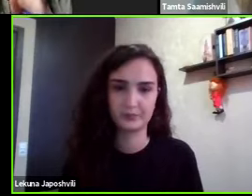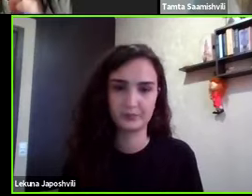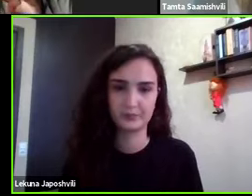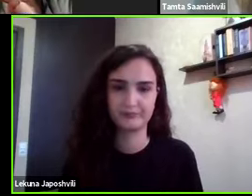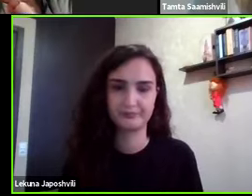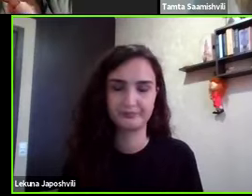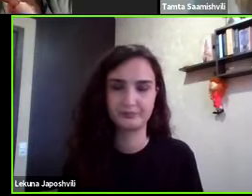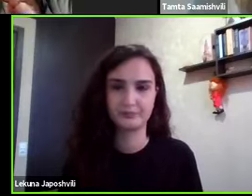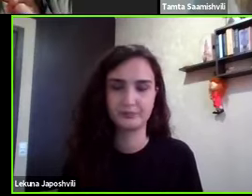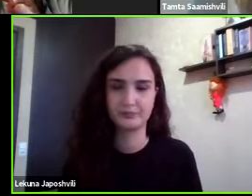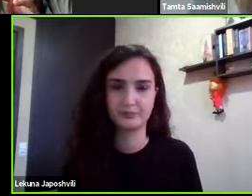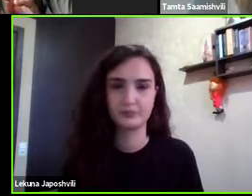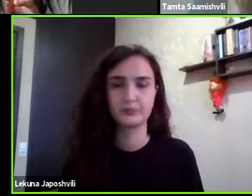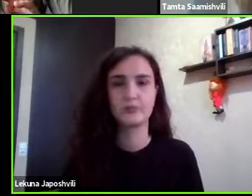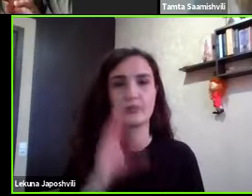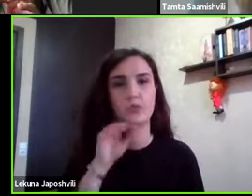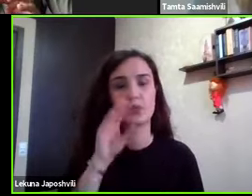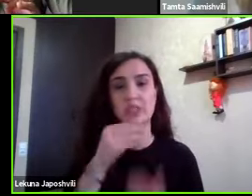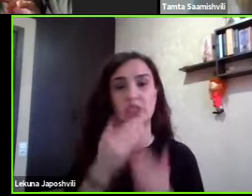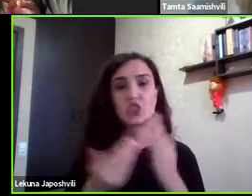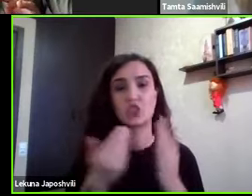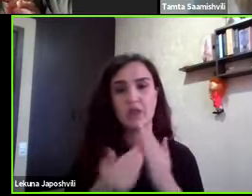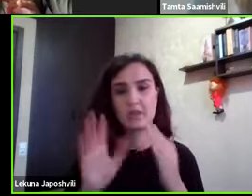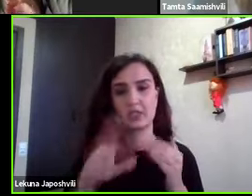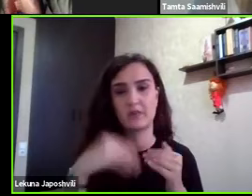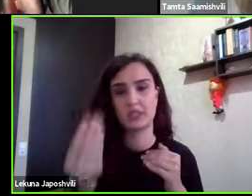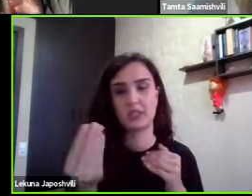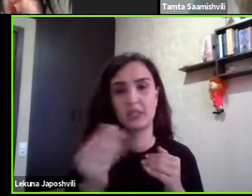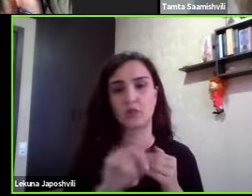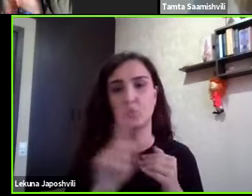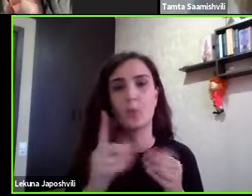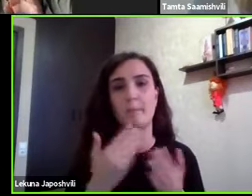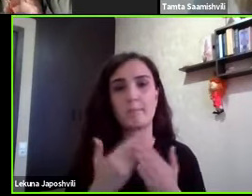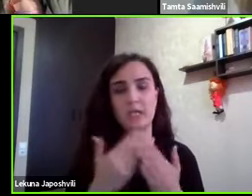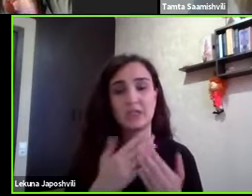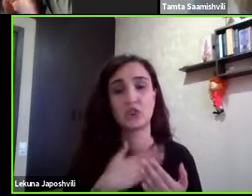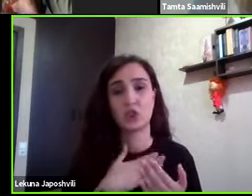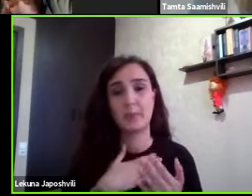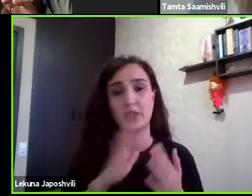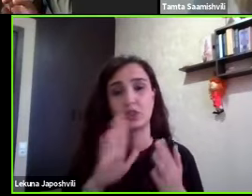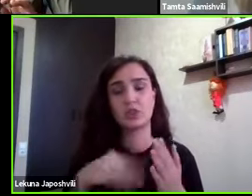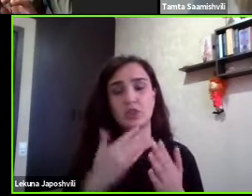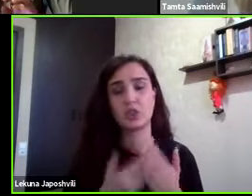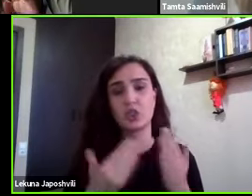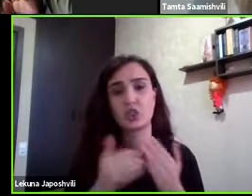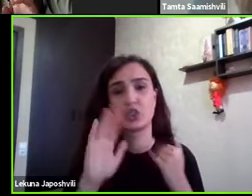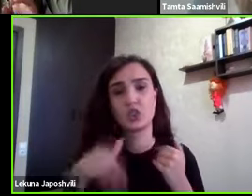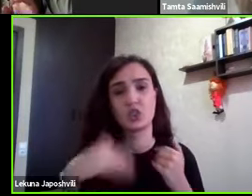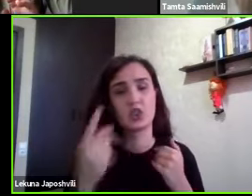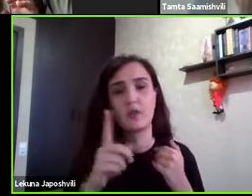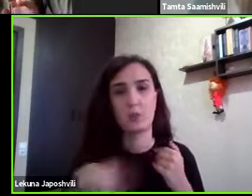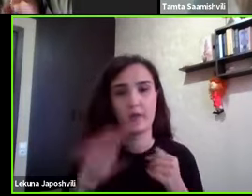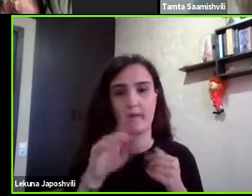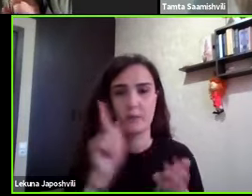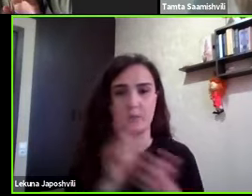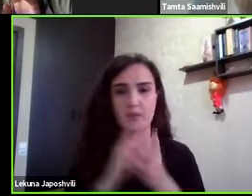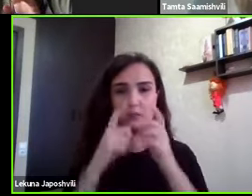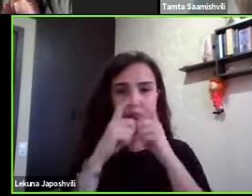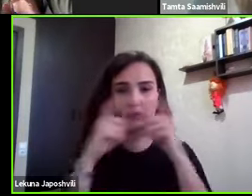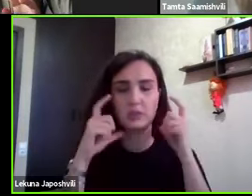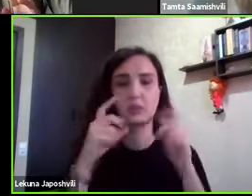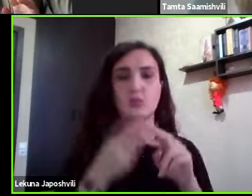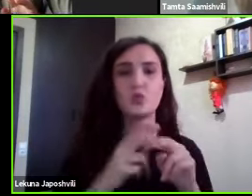ამ როდესაც ამ რჩევას გავაძლევთ, რომ მაგალითად ჩემი რჩევა არის, რომ ყველამ გაიკეთოს ნიღაბი.